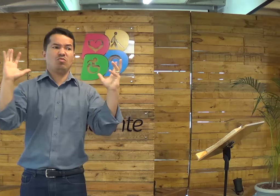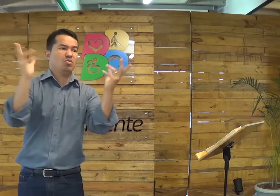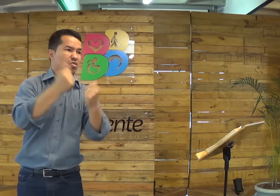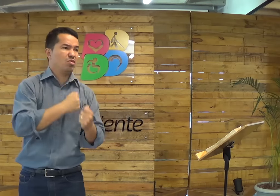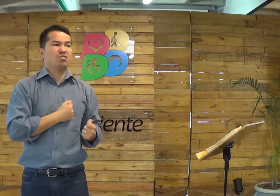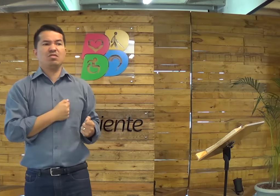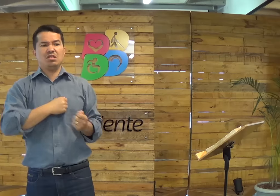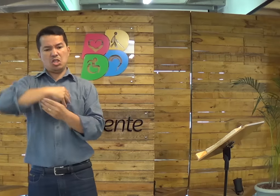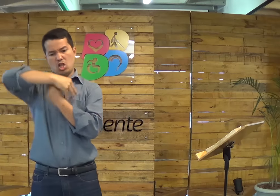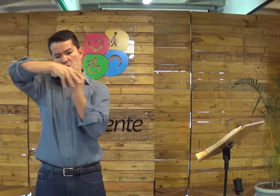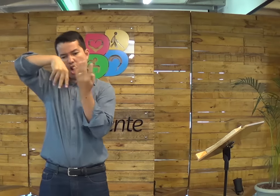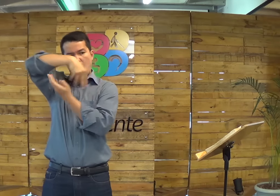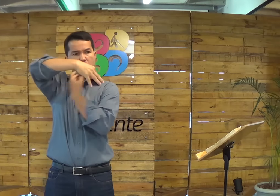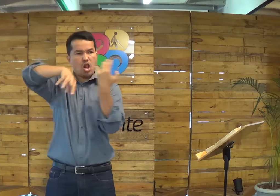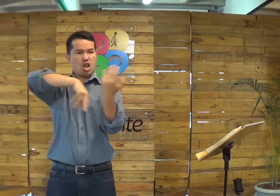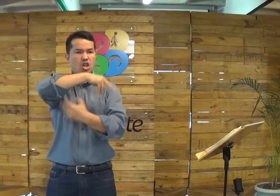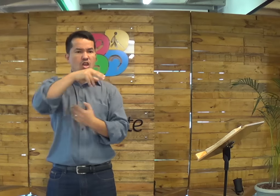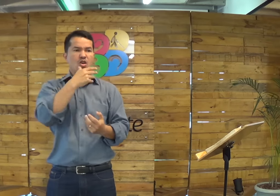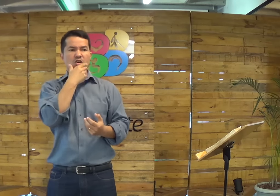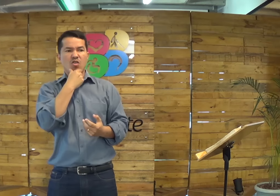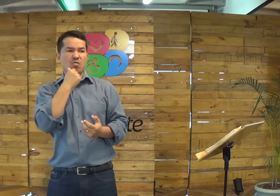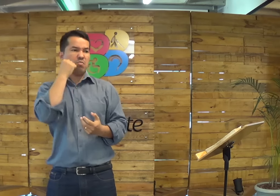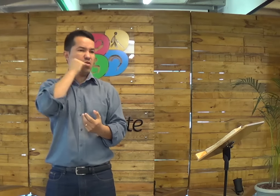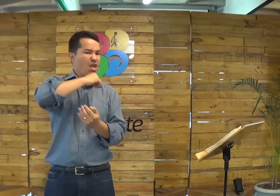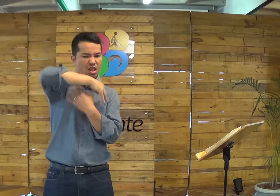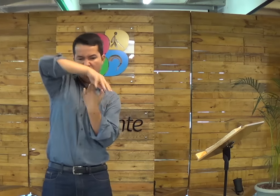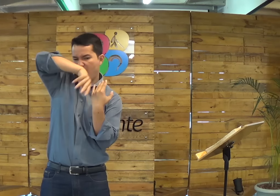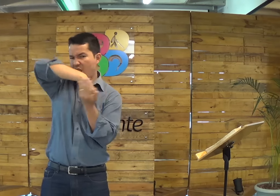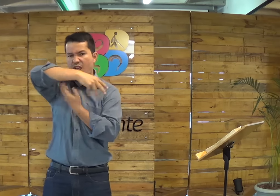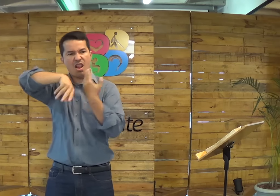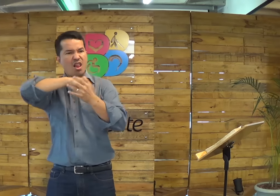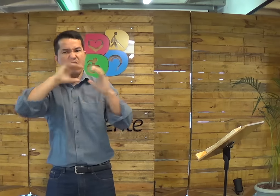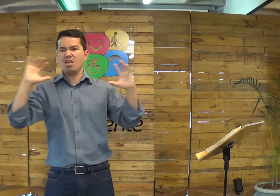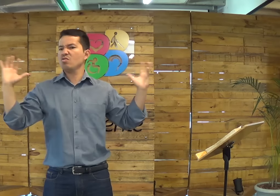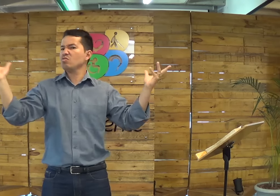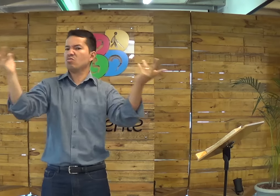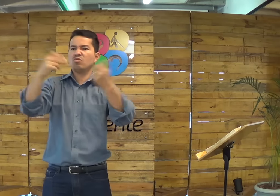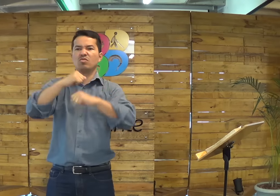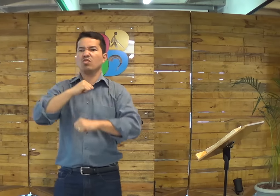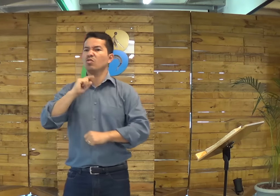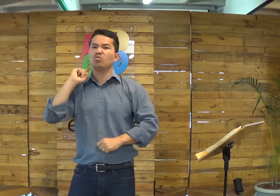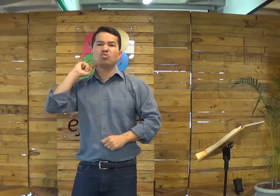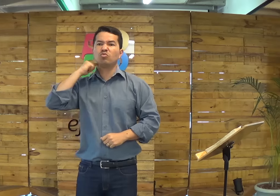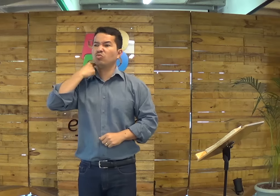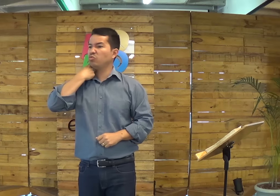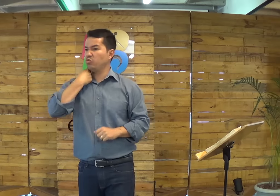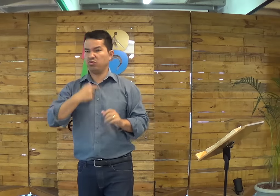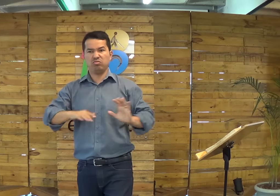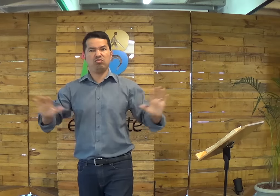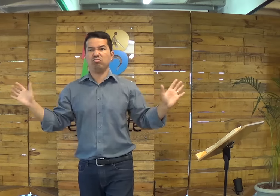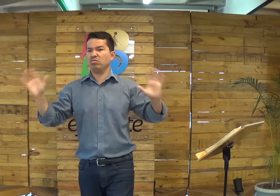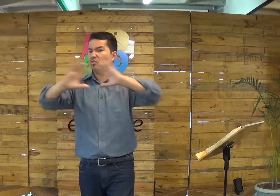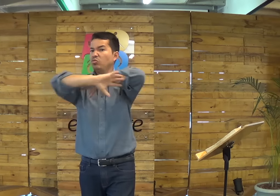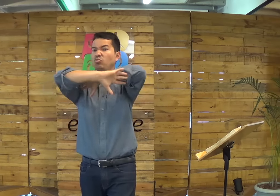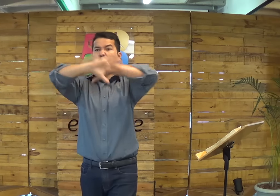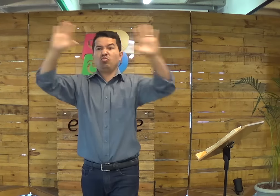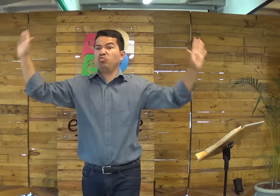e Vícios e tantas outras coisas tudo misturado homem com mulher tudo sujo